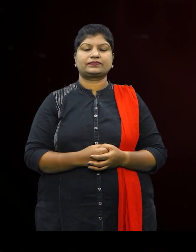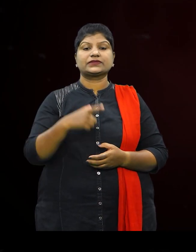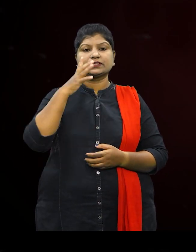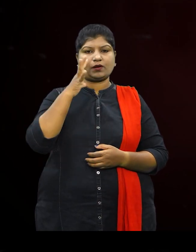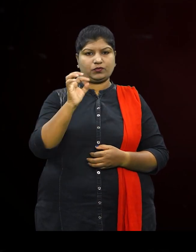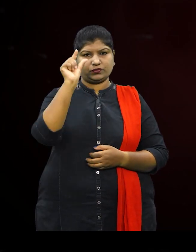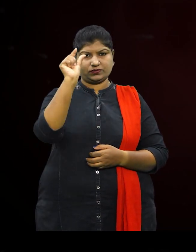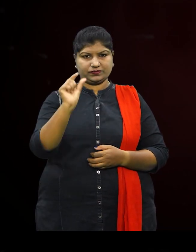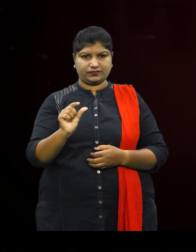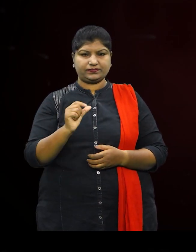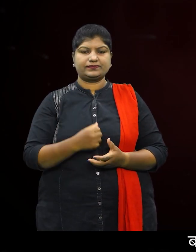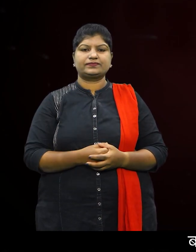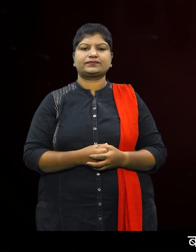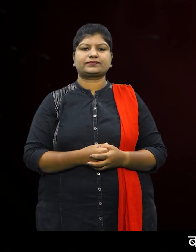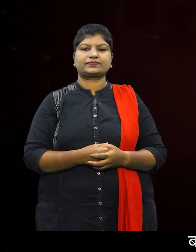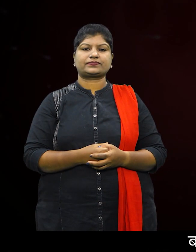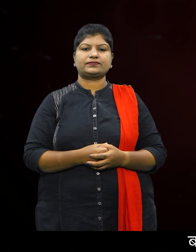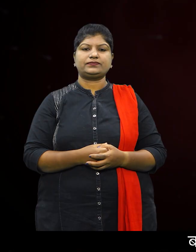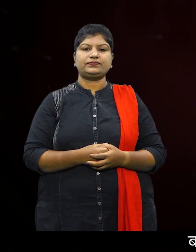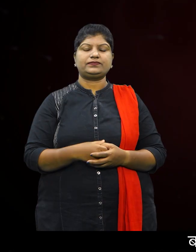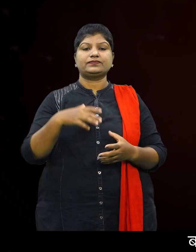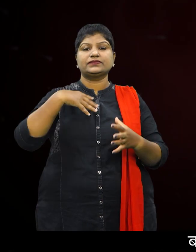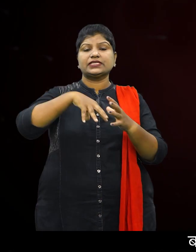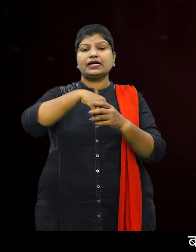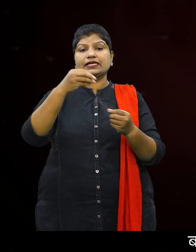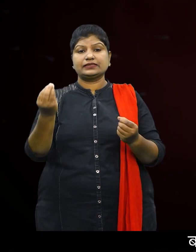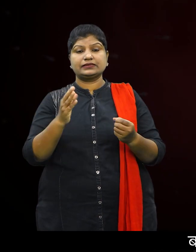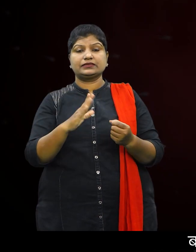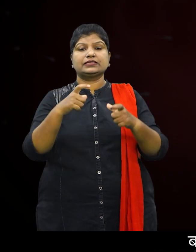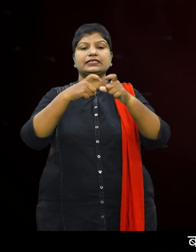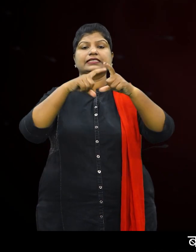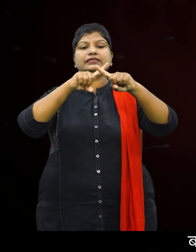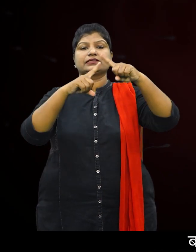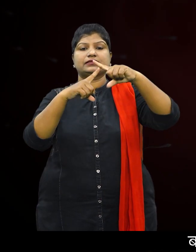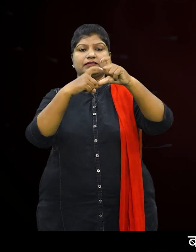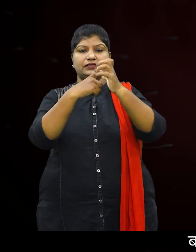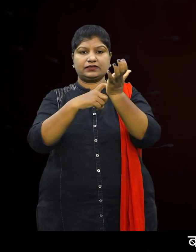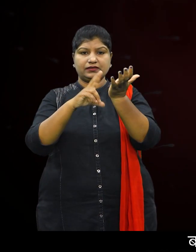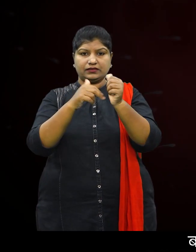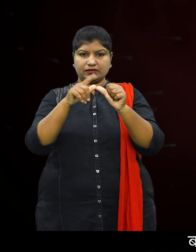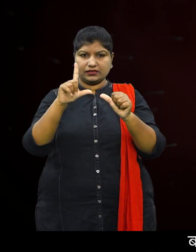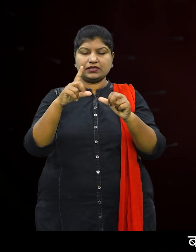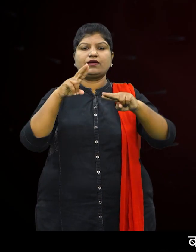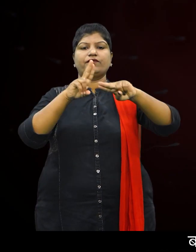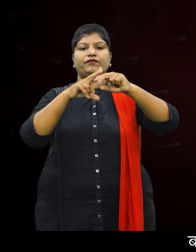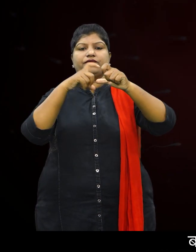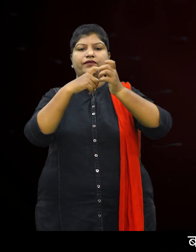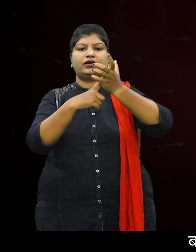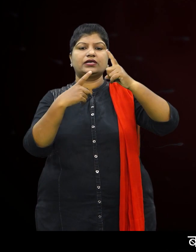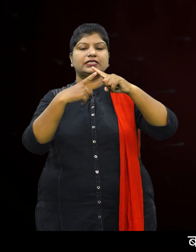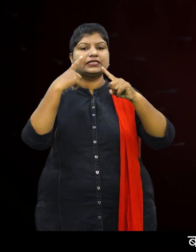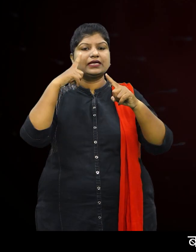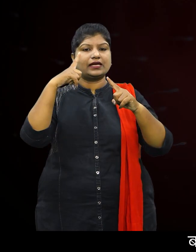मुख्य शब्दावली: बाह्य ऊपरी भाग निषेचन,